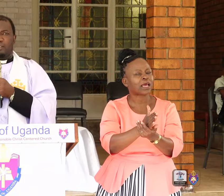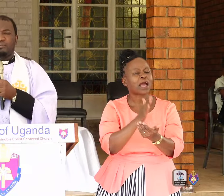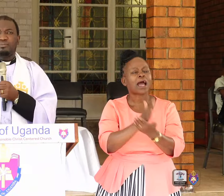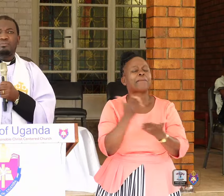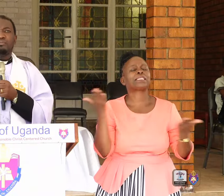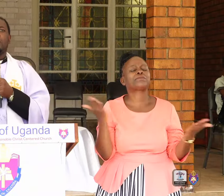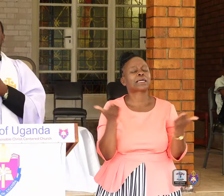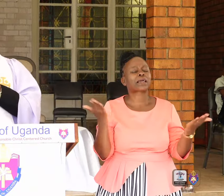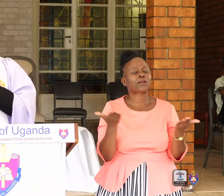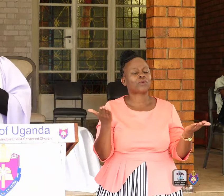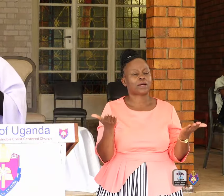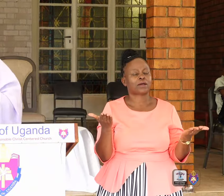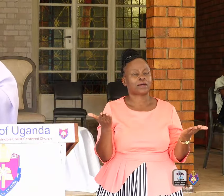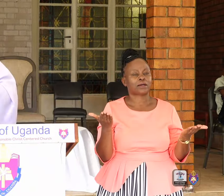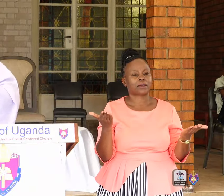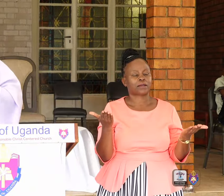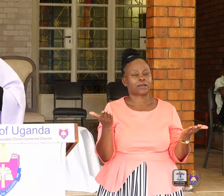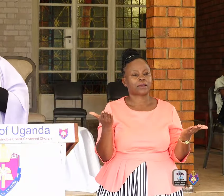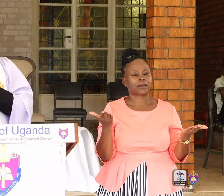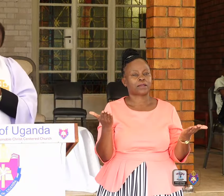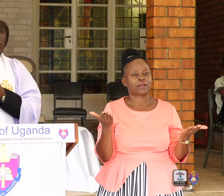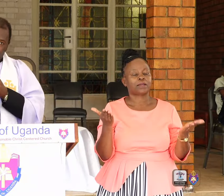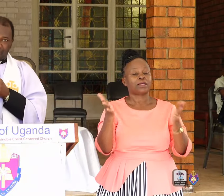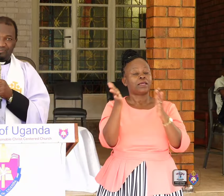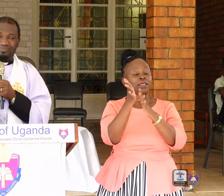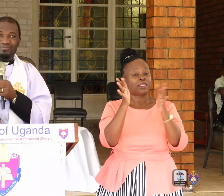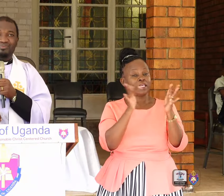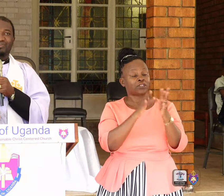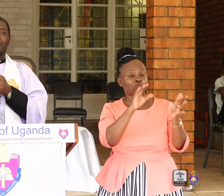geegaluwa nti Yesu Kristo